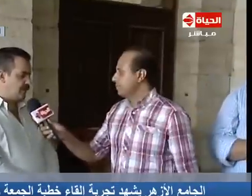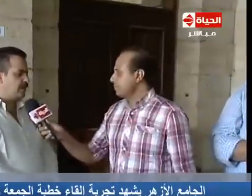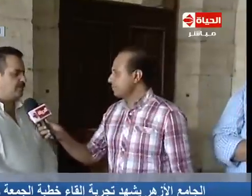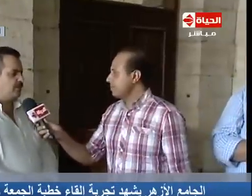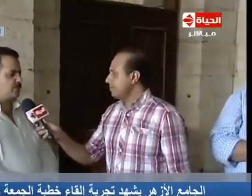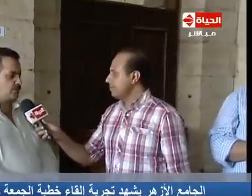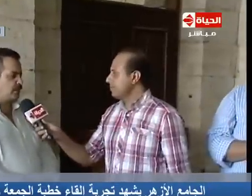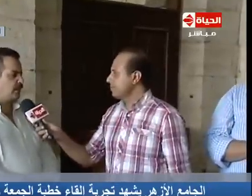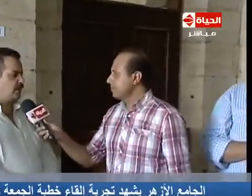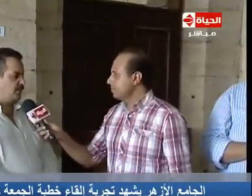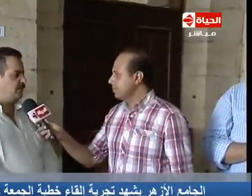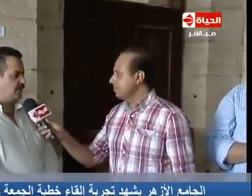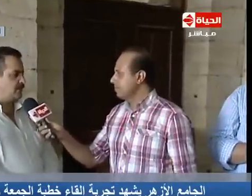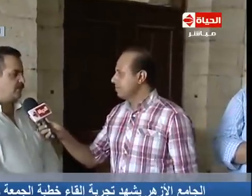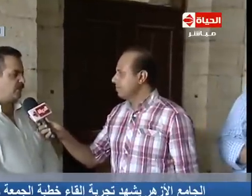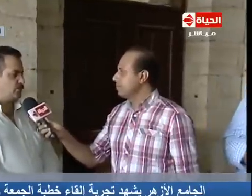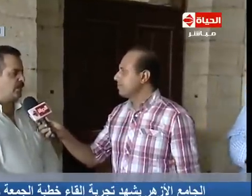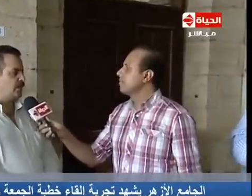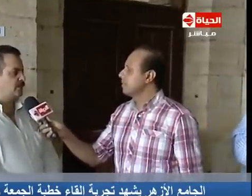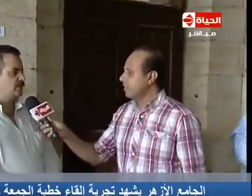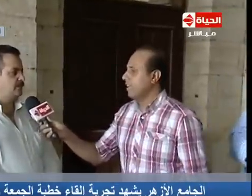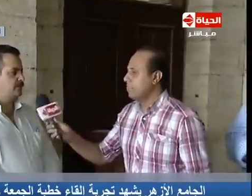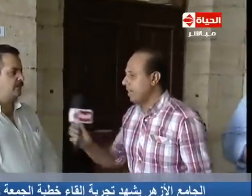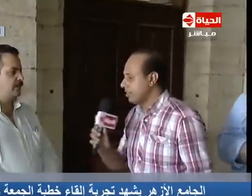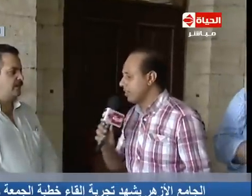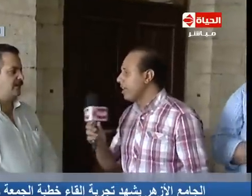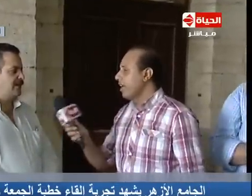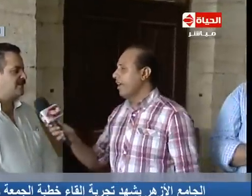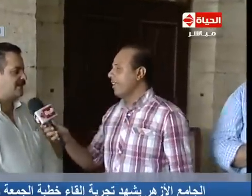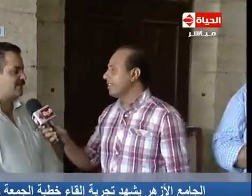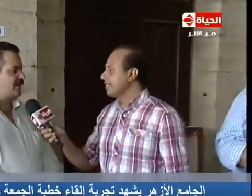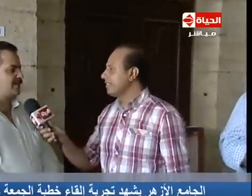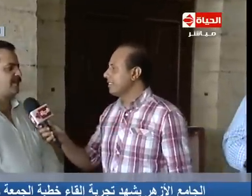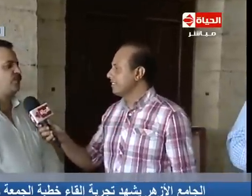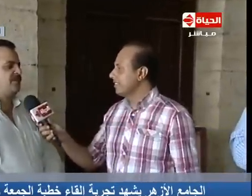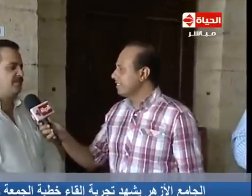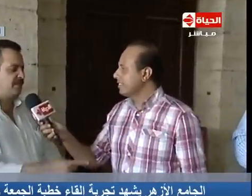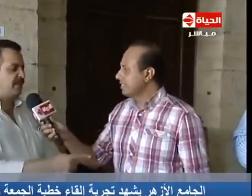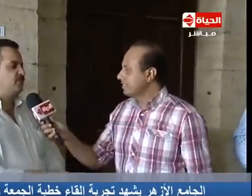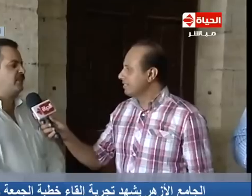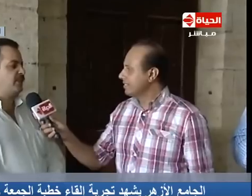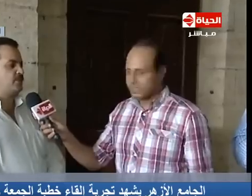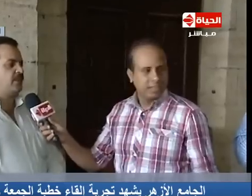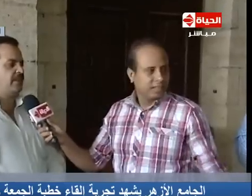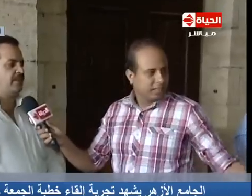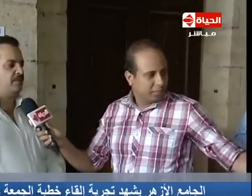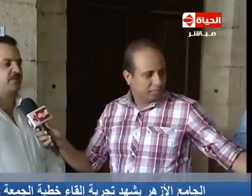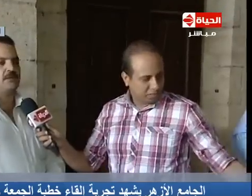عبد الرحمن المستشار الاعلامي للمجلس القومي لشؤون الاعاقه. اهلا بحضرتك. انا بس هستاذن حضرتك انه كمان يبقى معانا مترجم الاشاره، لان احنا